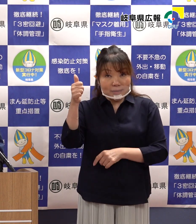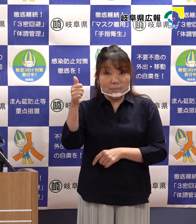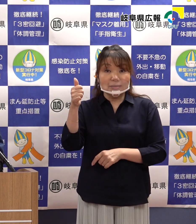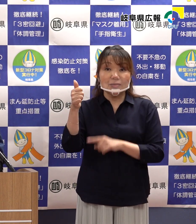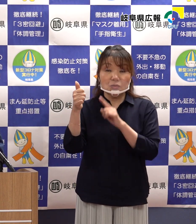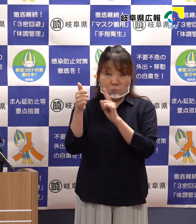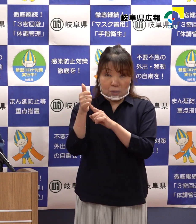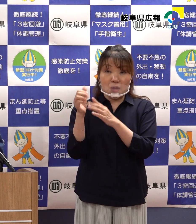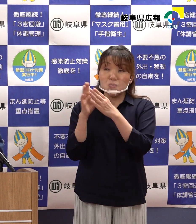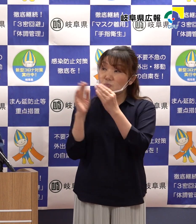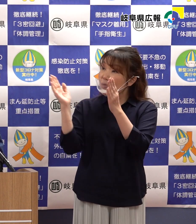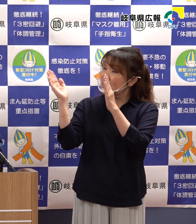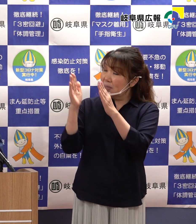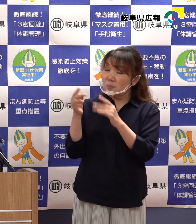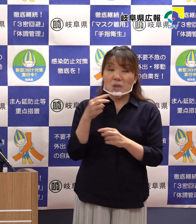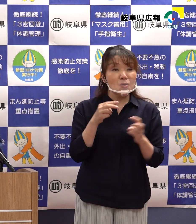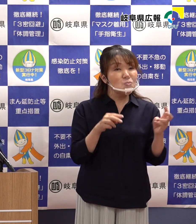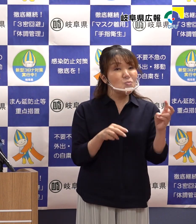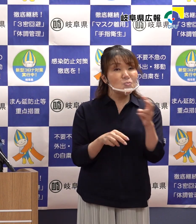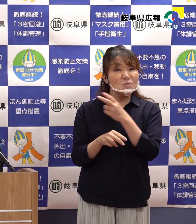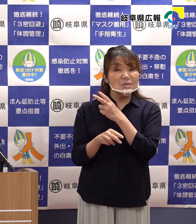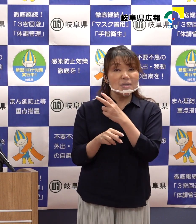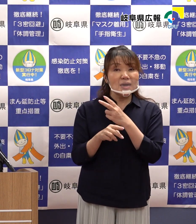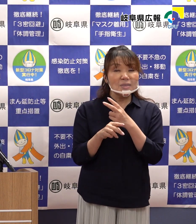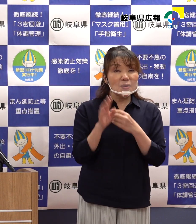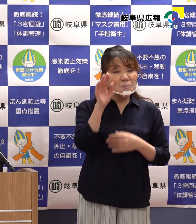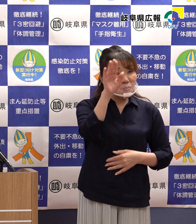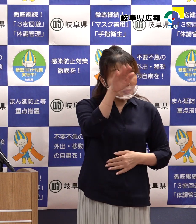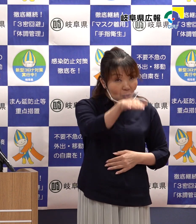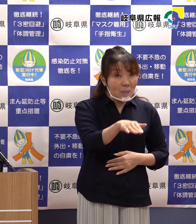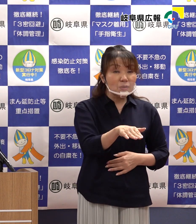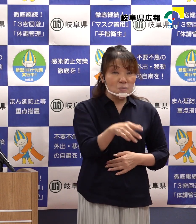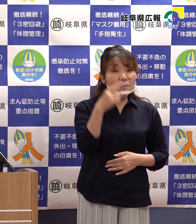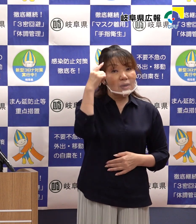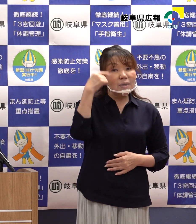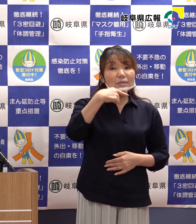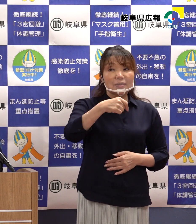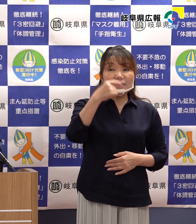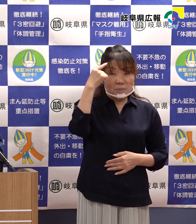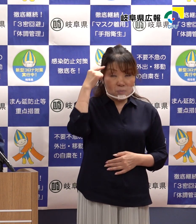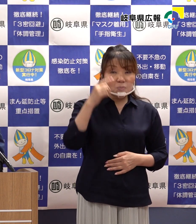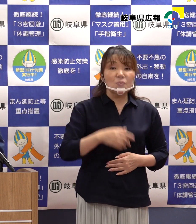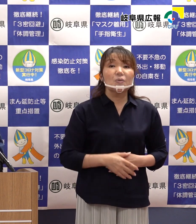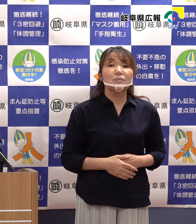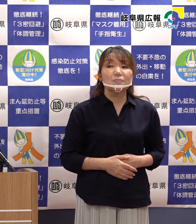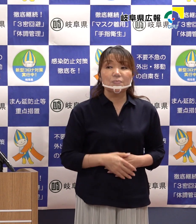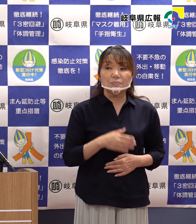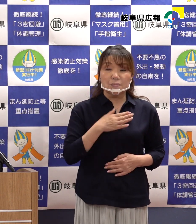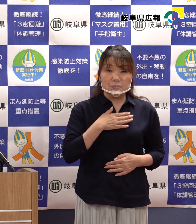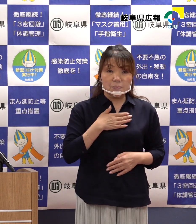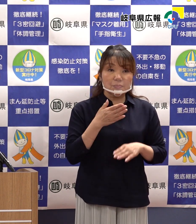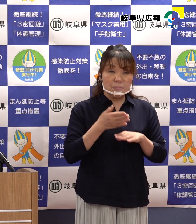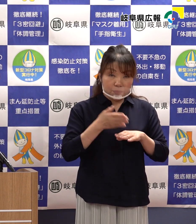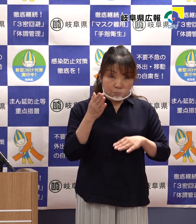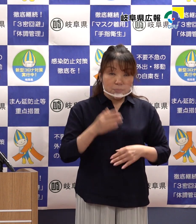の方、 振り返ってどうかという話は、もう少しデータを見てから考えたいと思います。 なるほど。はい。ありがとうござい